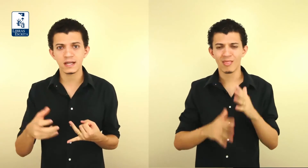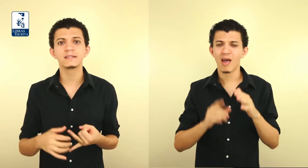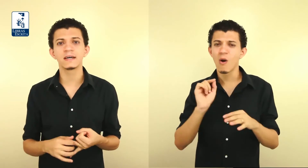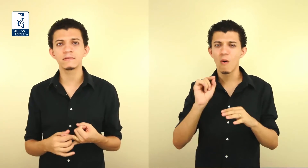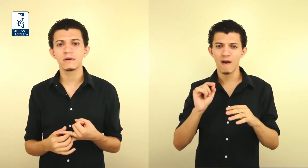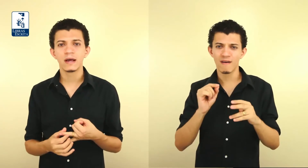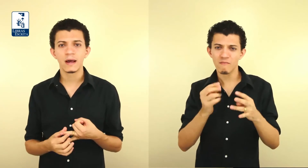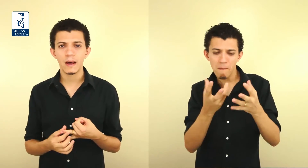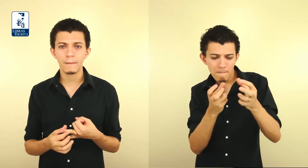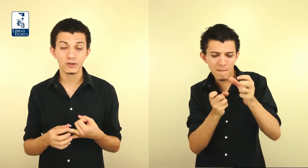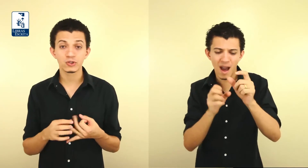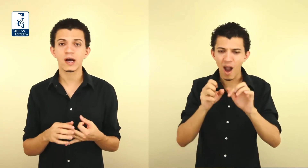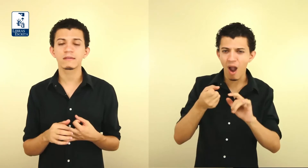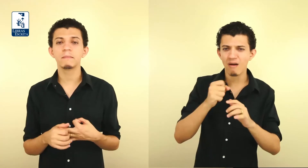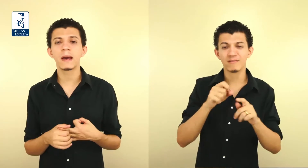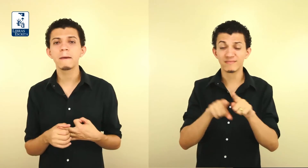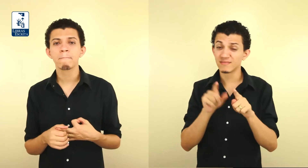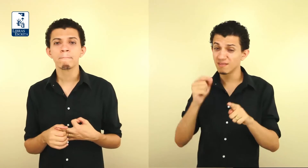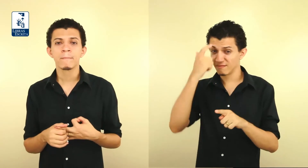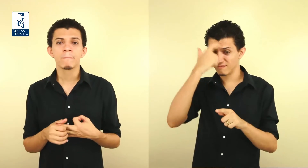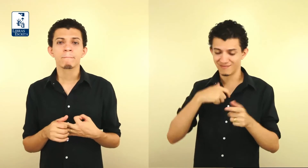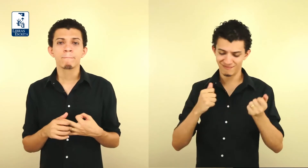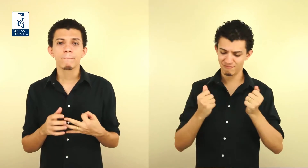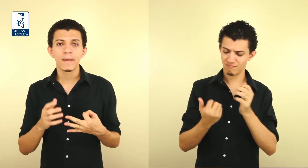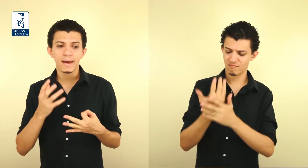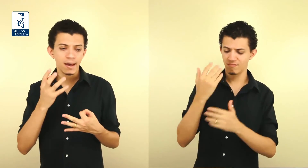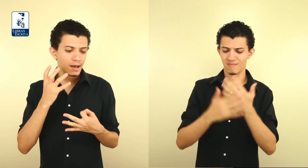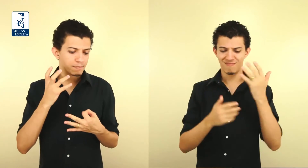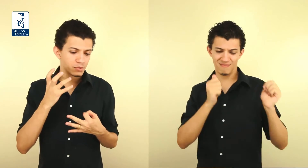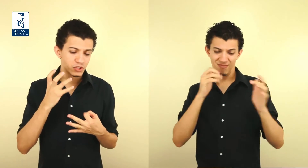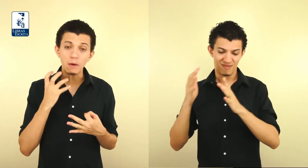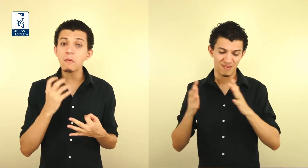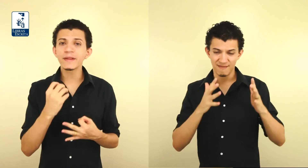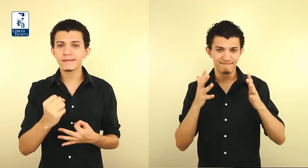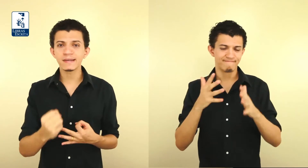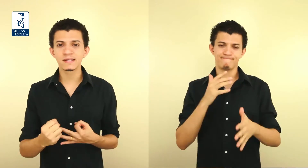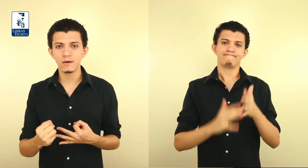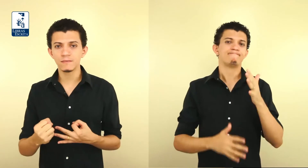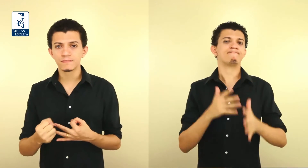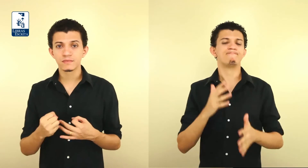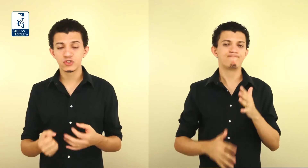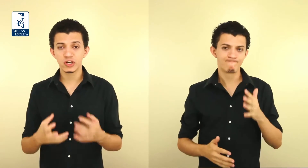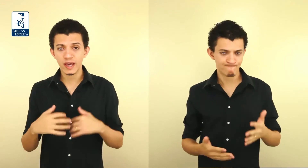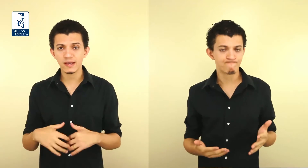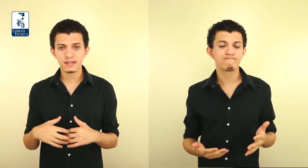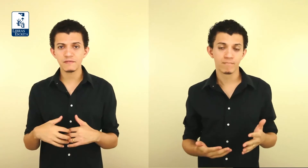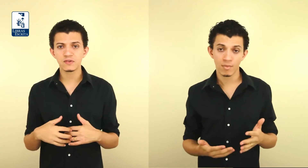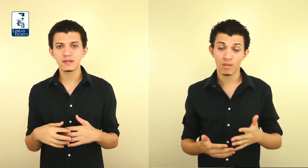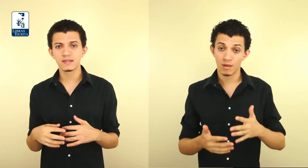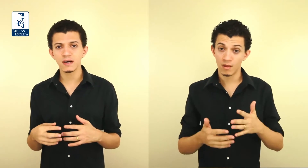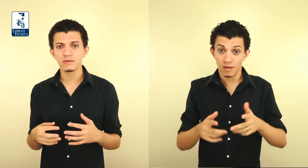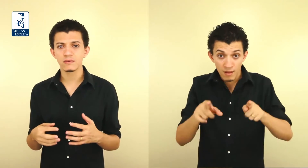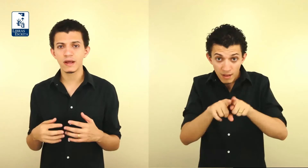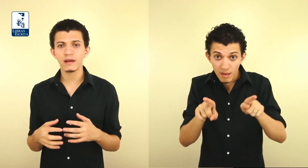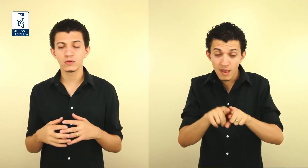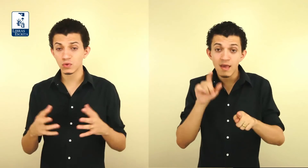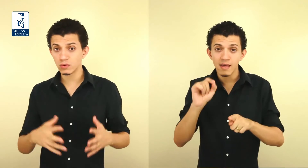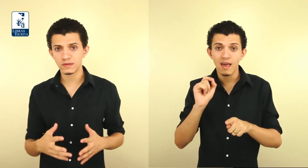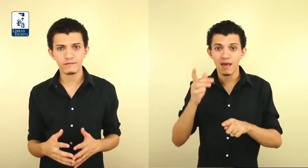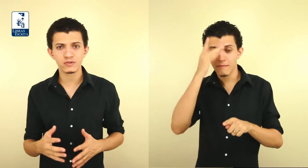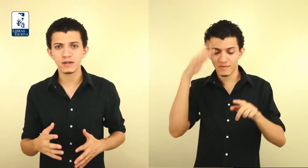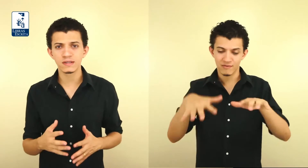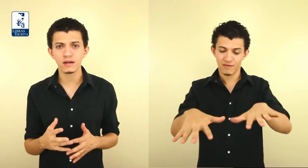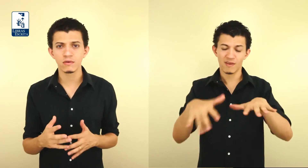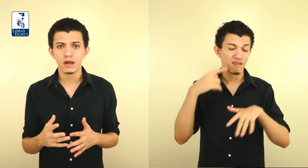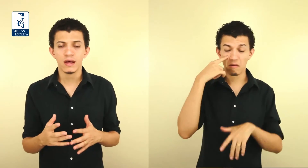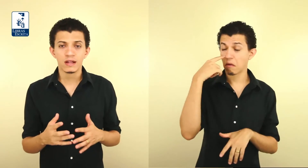está sinalizando é prejudicado também. Chama muita atenção de quem está visualizando, né, do surdo